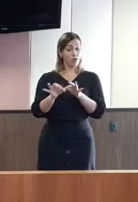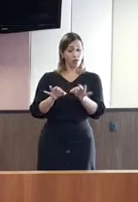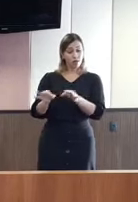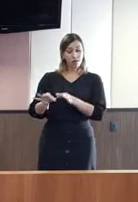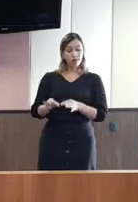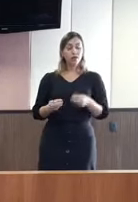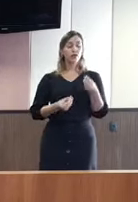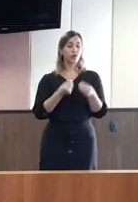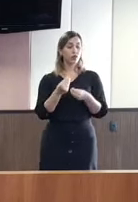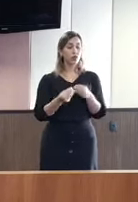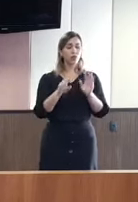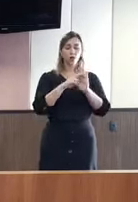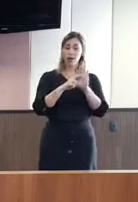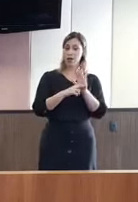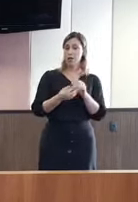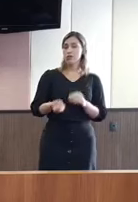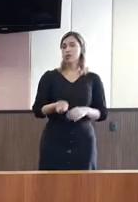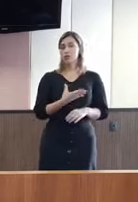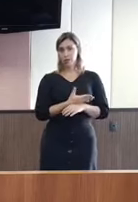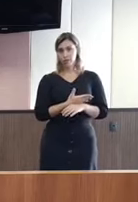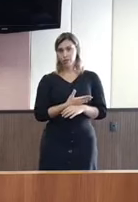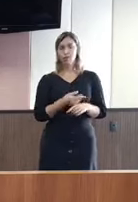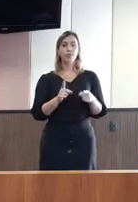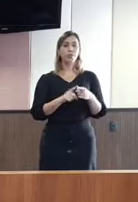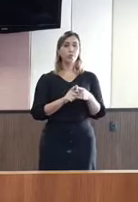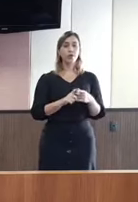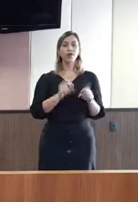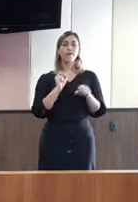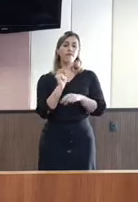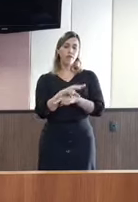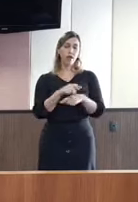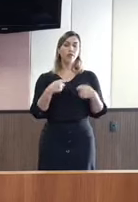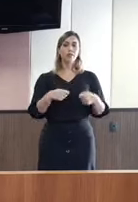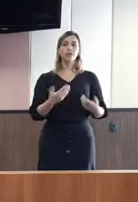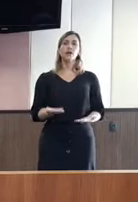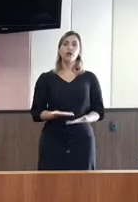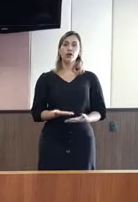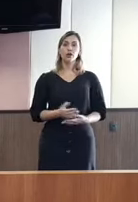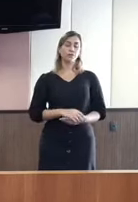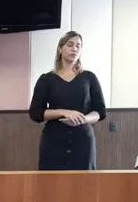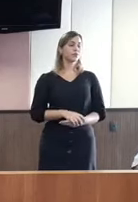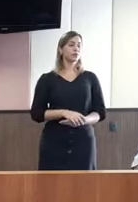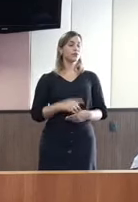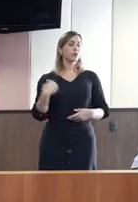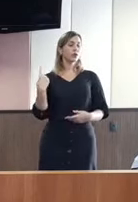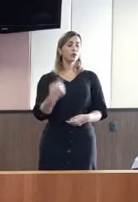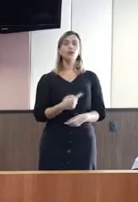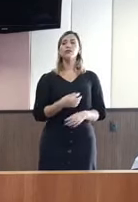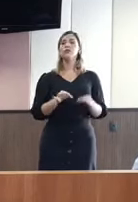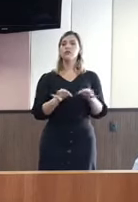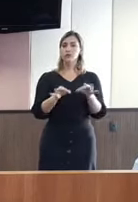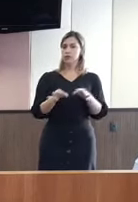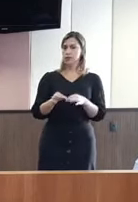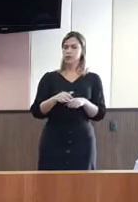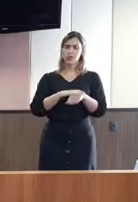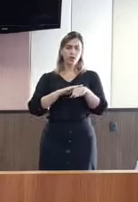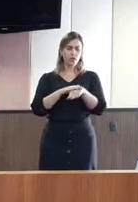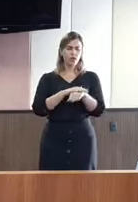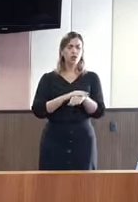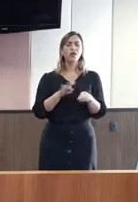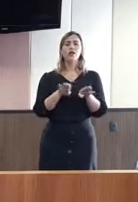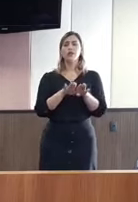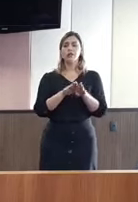realocado, reorganizado para esses doentes que serão necessários em hospital. Nós temos conversado muito, a população nos